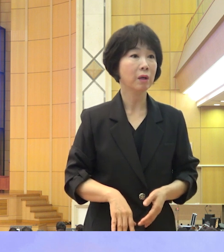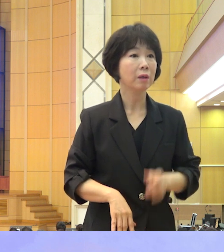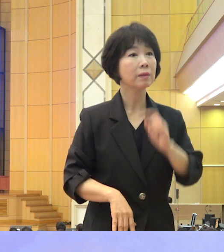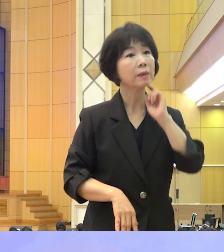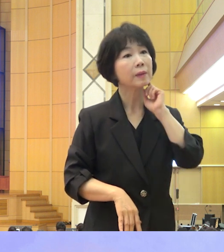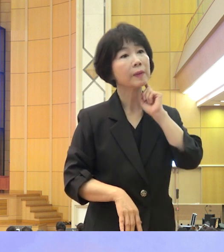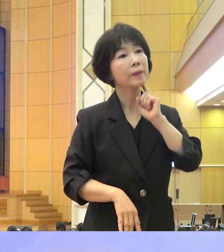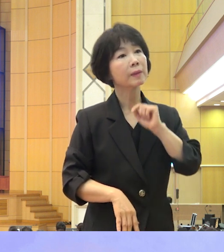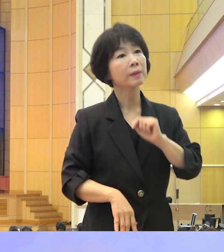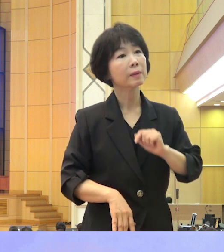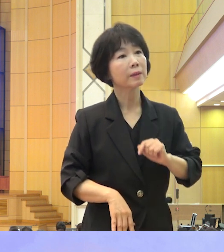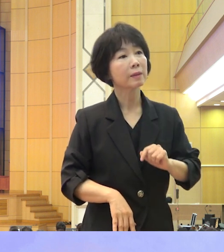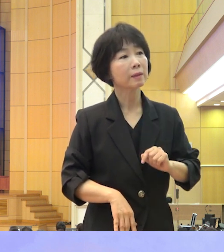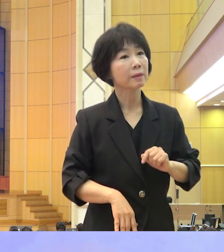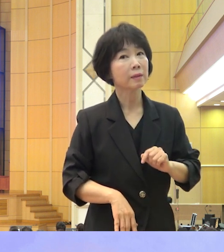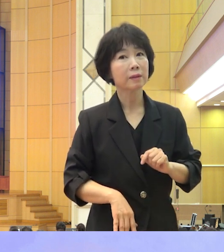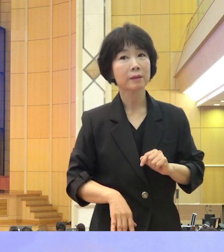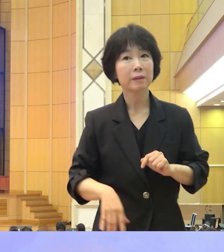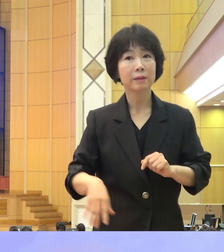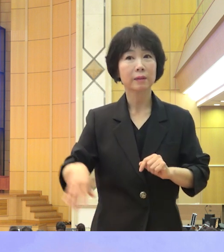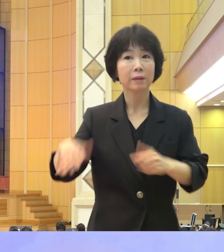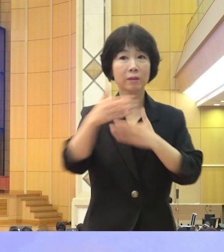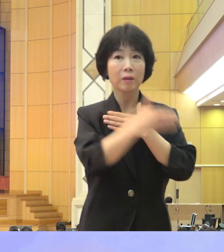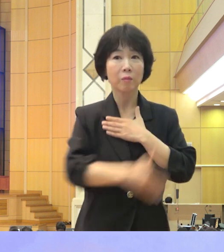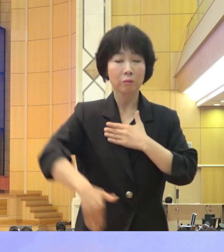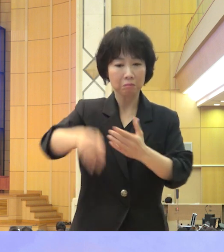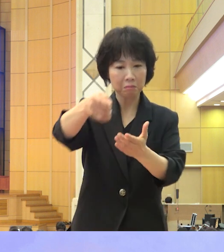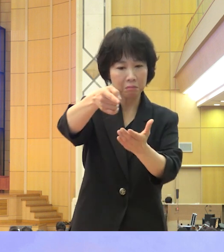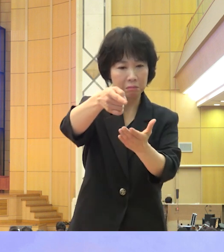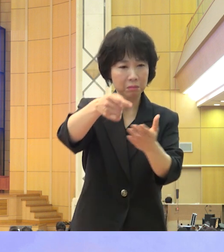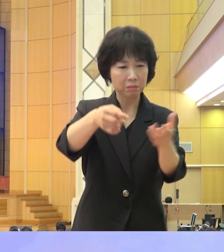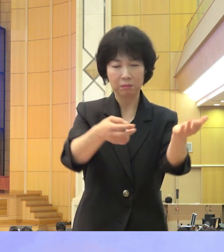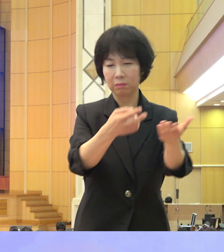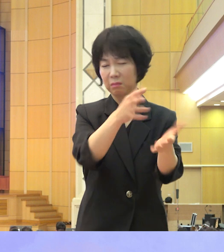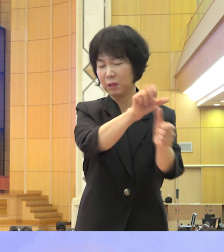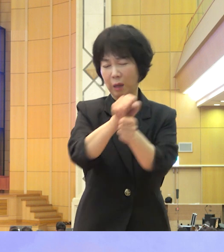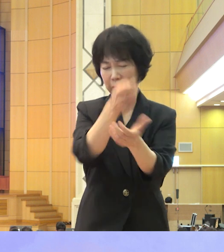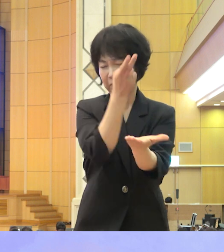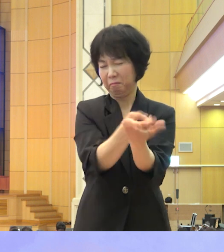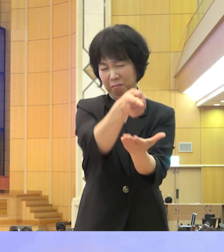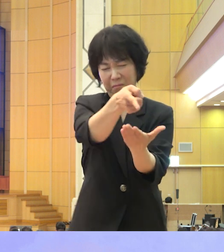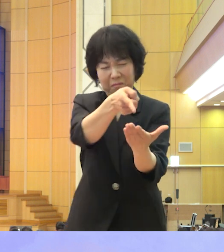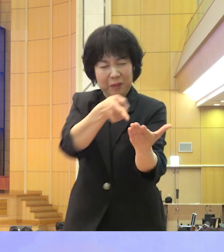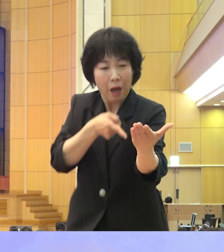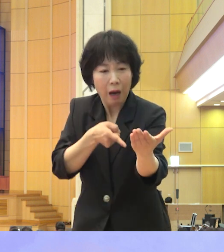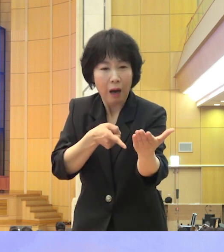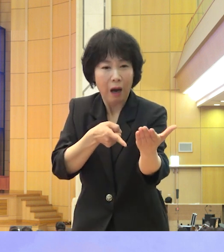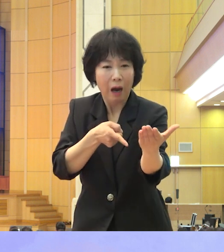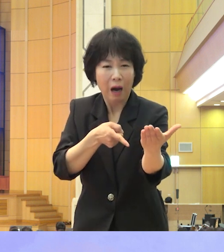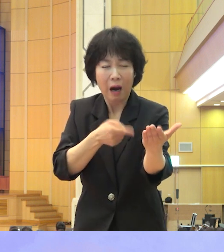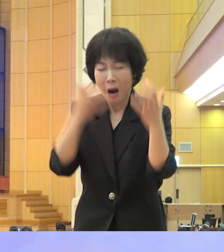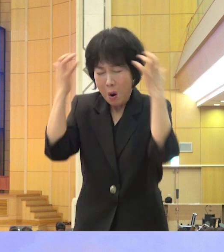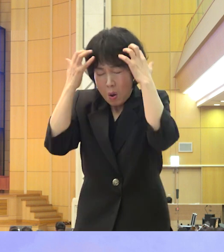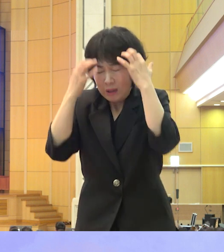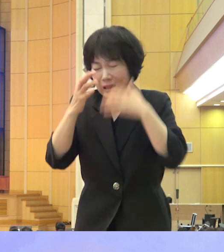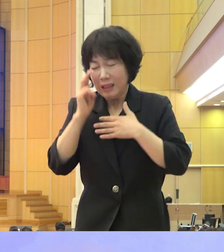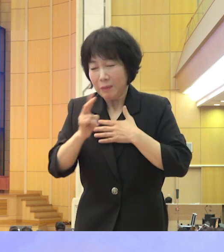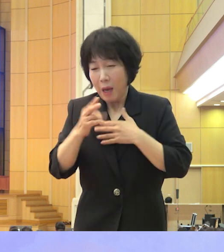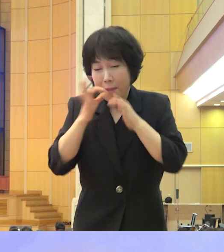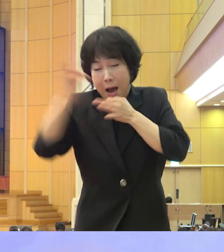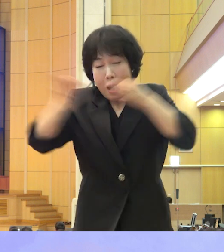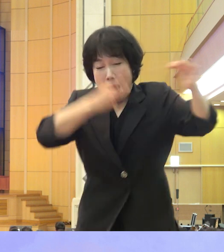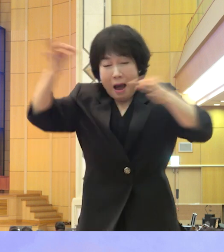마취를 시켜서 수술을 하니까 정말 그 순간만큼은 고통 없이 수술을 받게